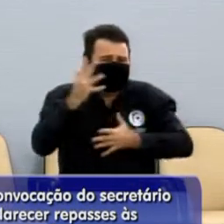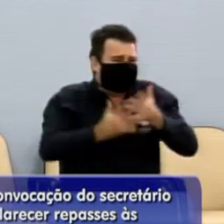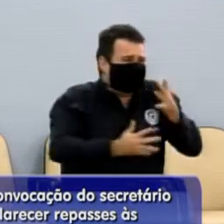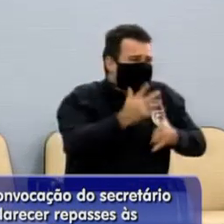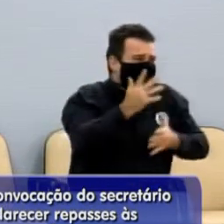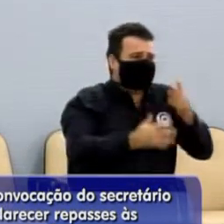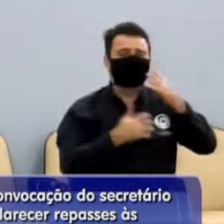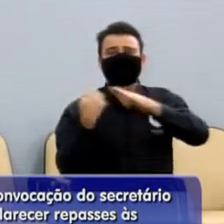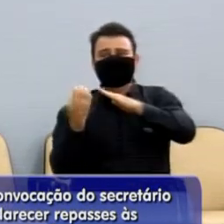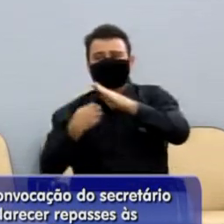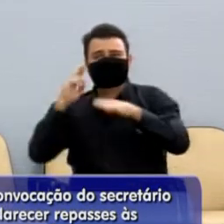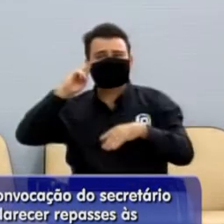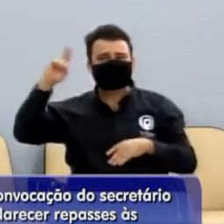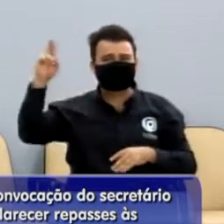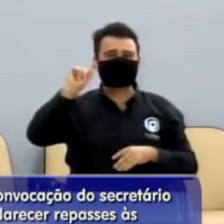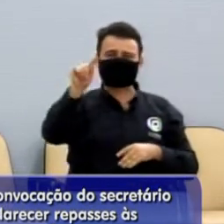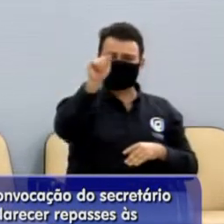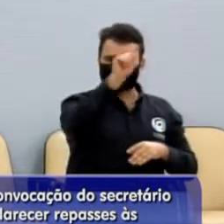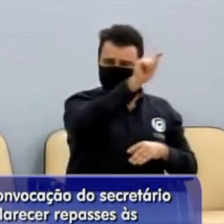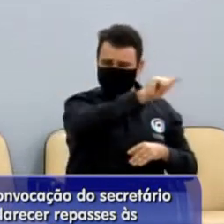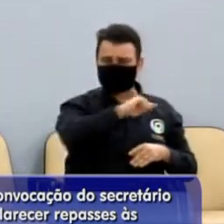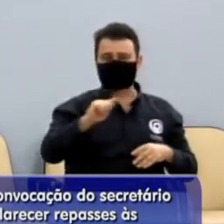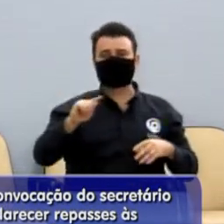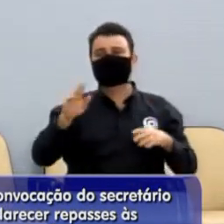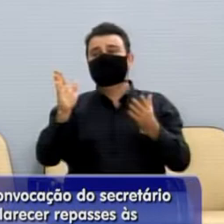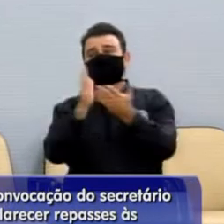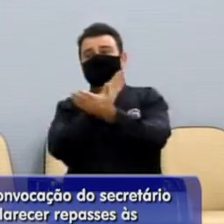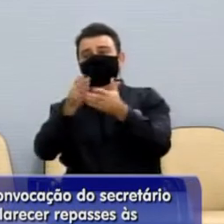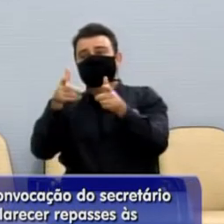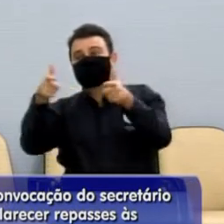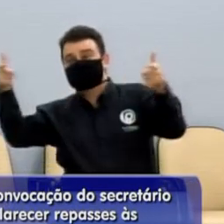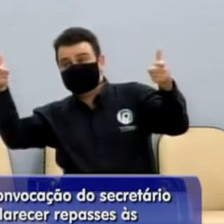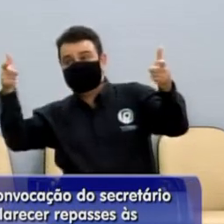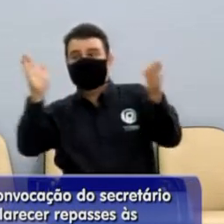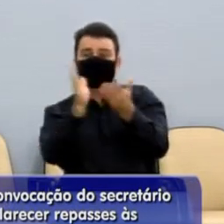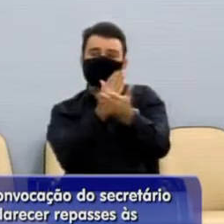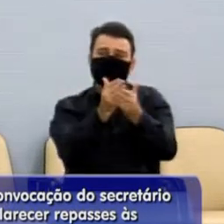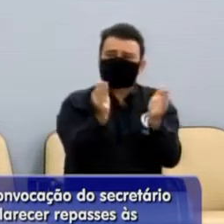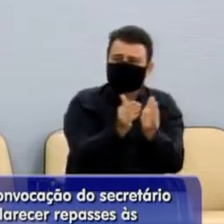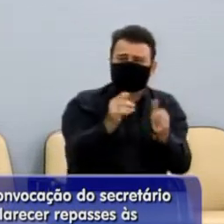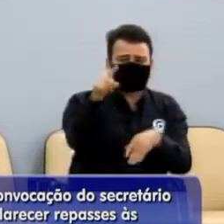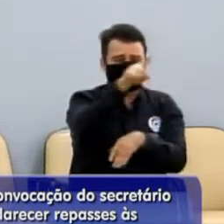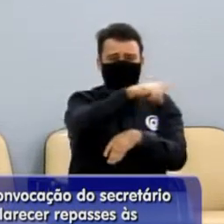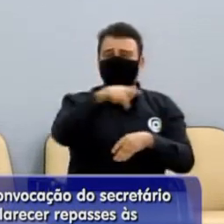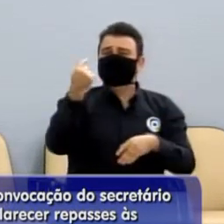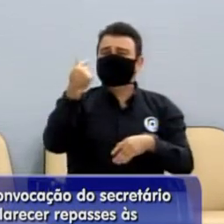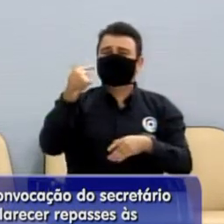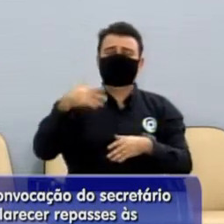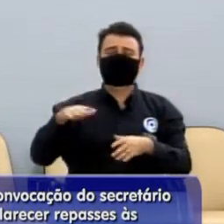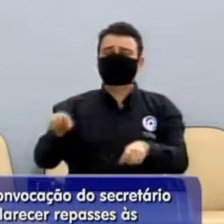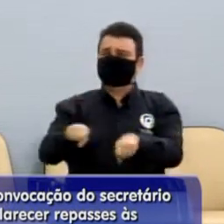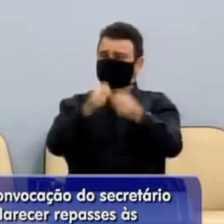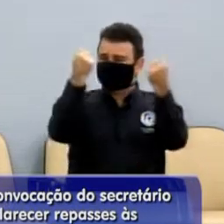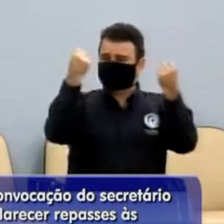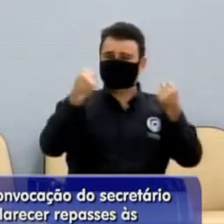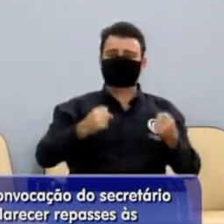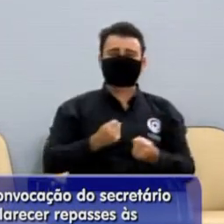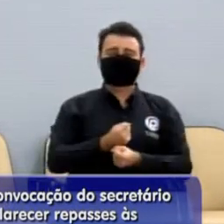que os empresários, médios e pequenos empresários, muitos deles quebraram, em que as pessoas ficaram